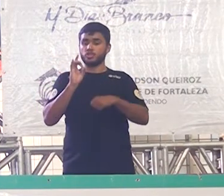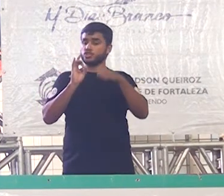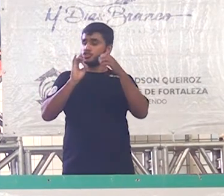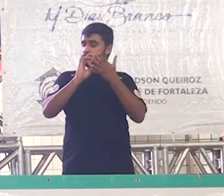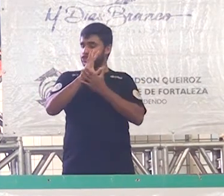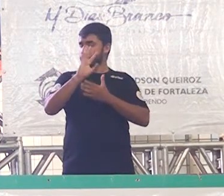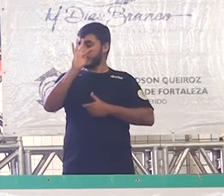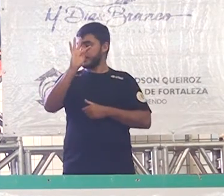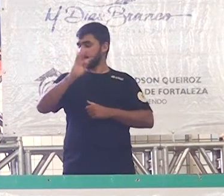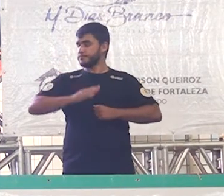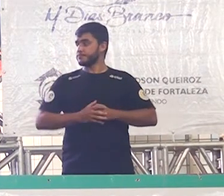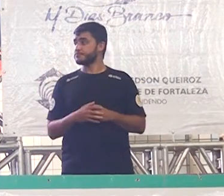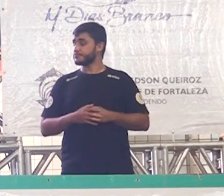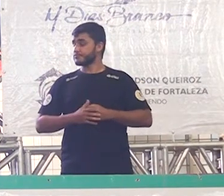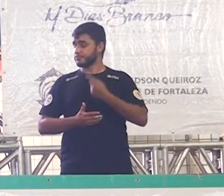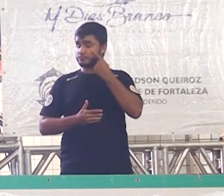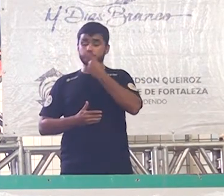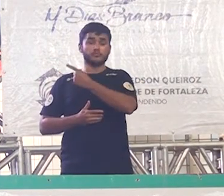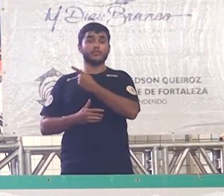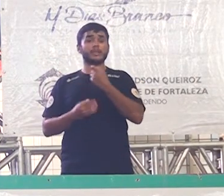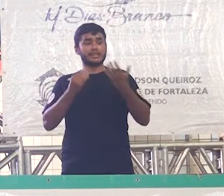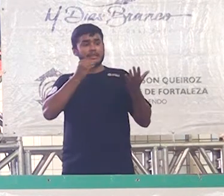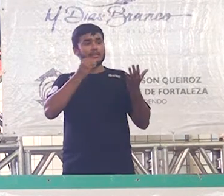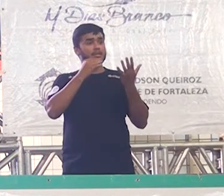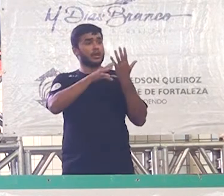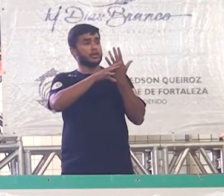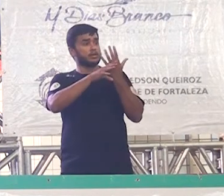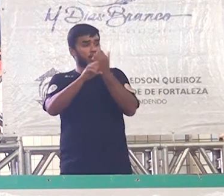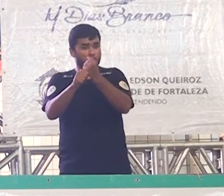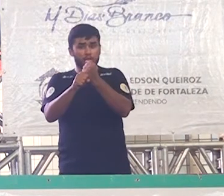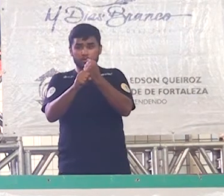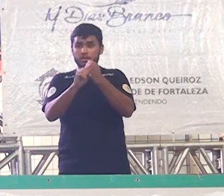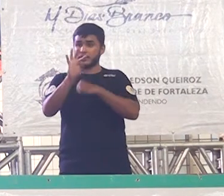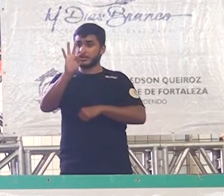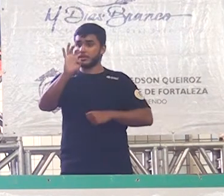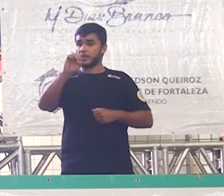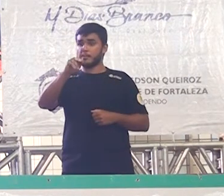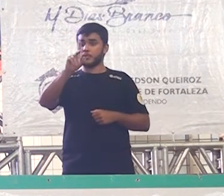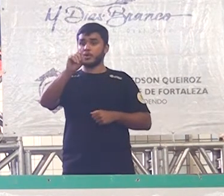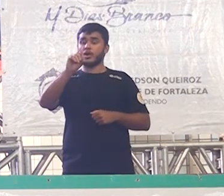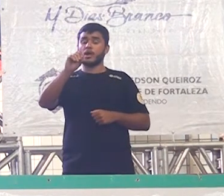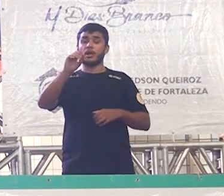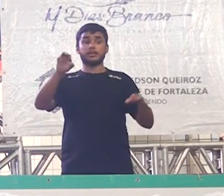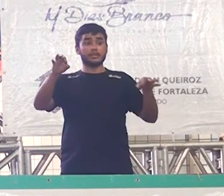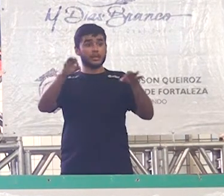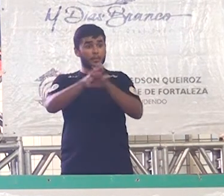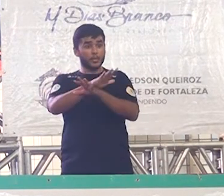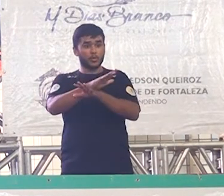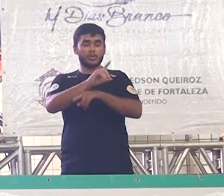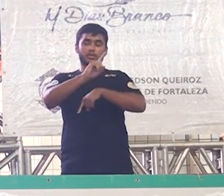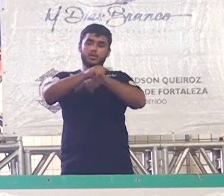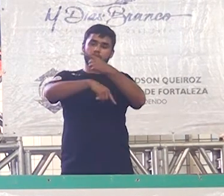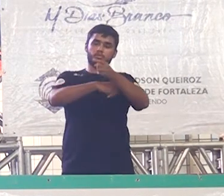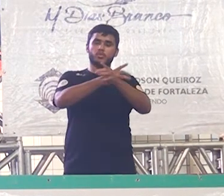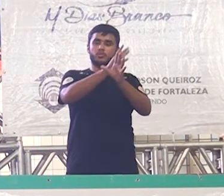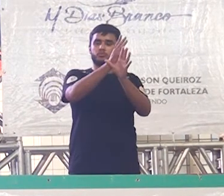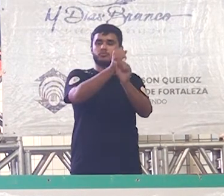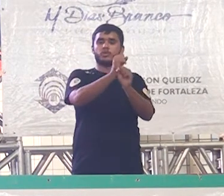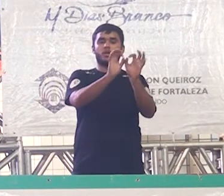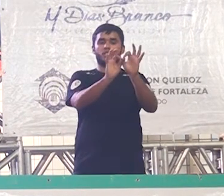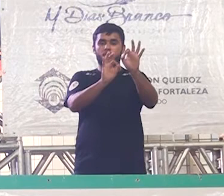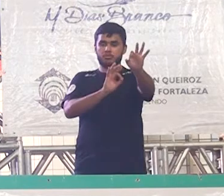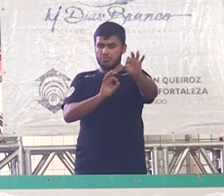Augusto, mas eu poderia ter calculado o tempo e depois ter achado a distância? Poderia.